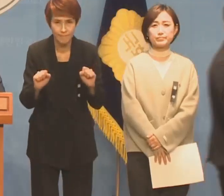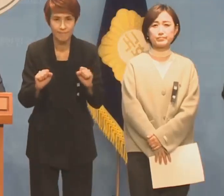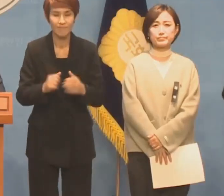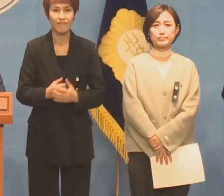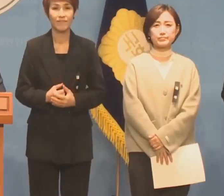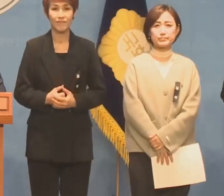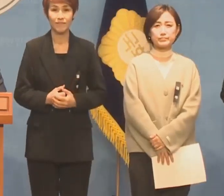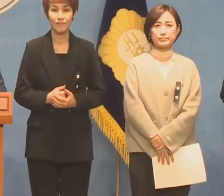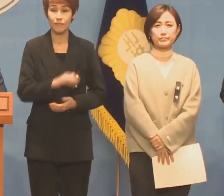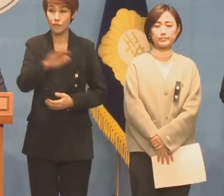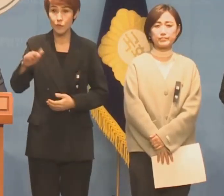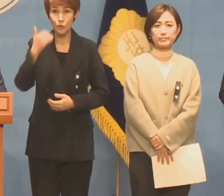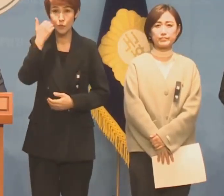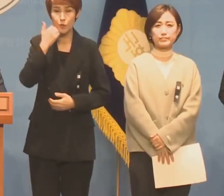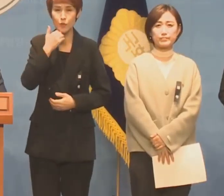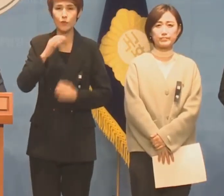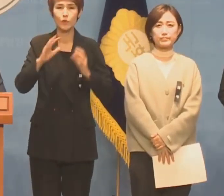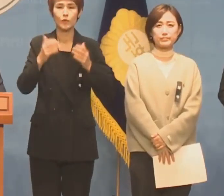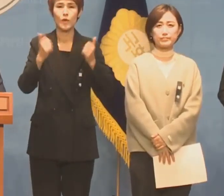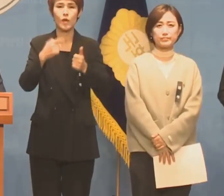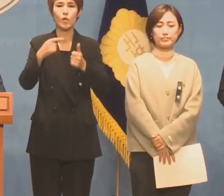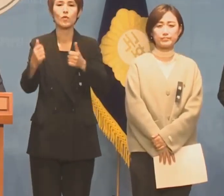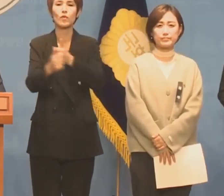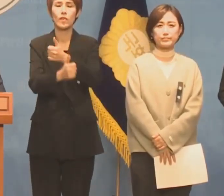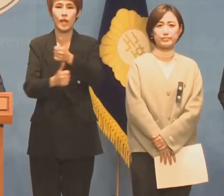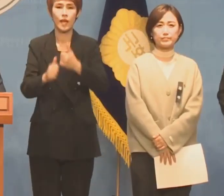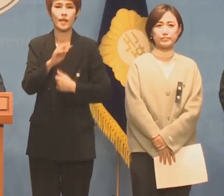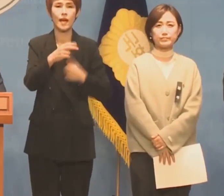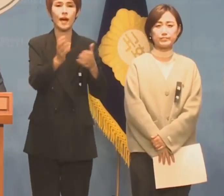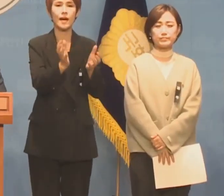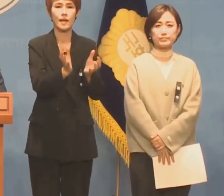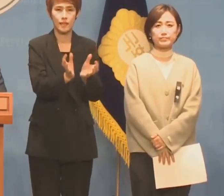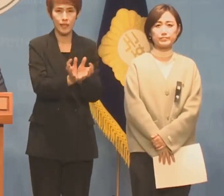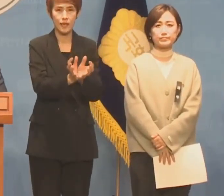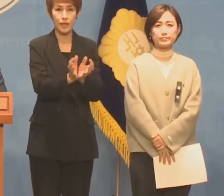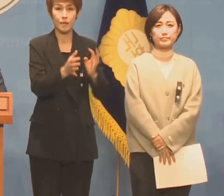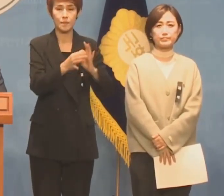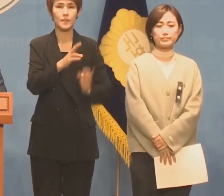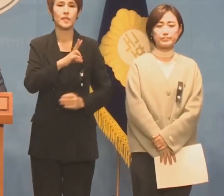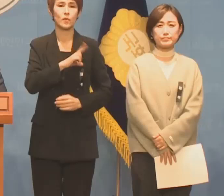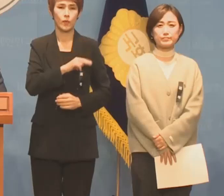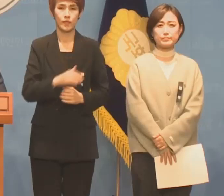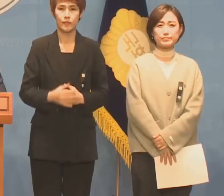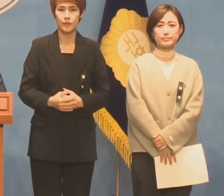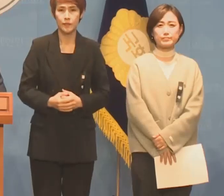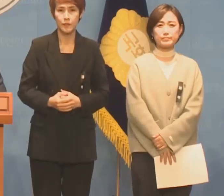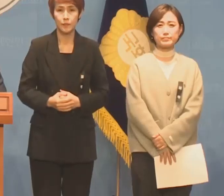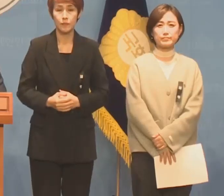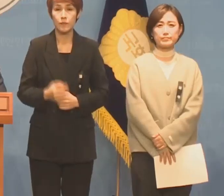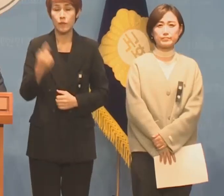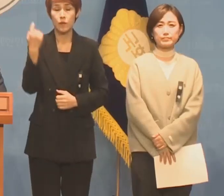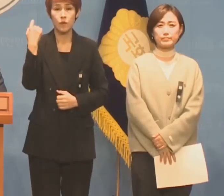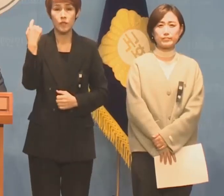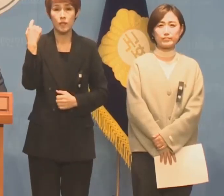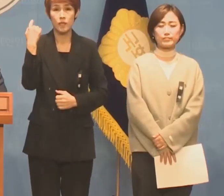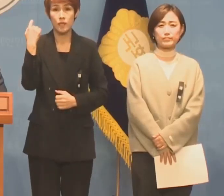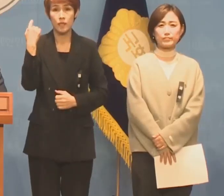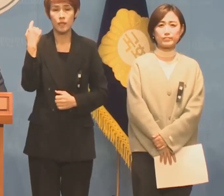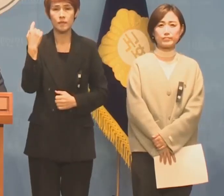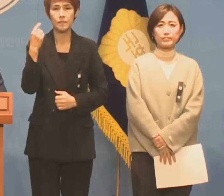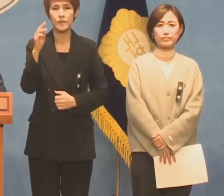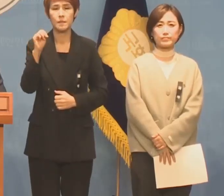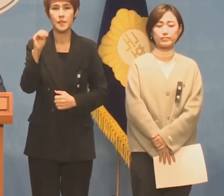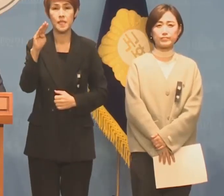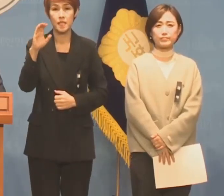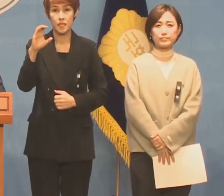안녕하십니까. 저희는 국회 교육위원회 야당 소속 의원들입니다. 어제 MBC